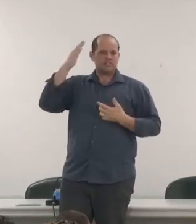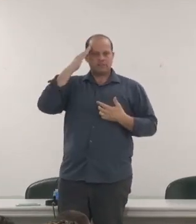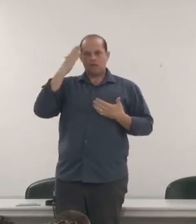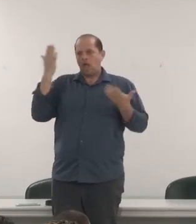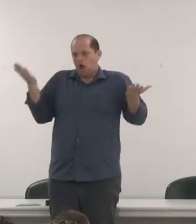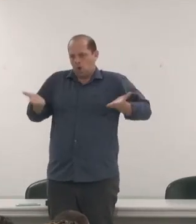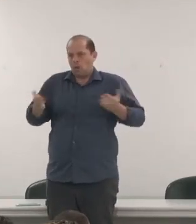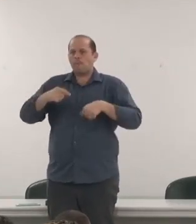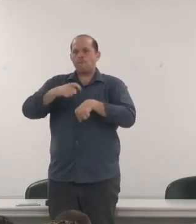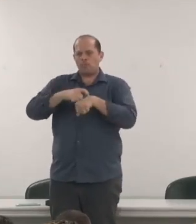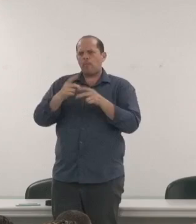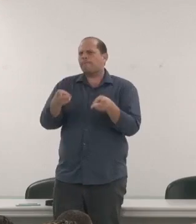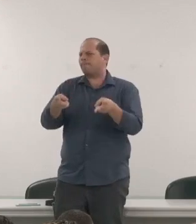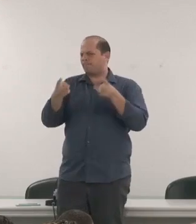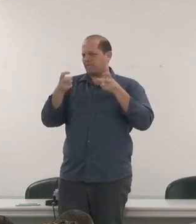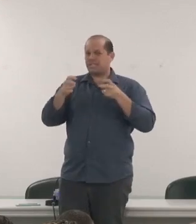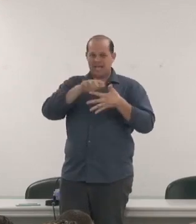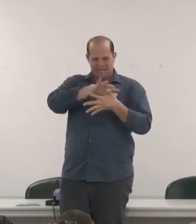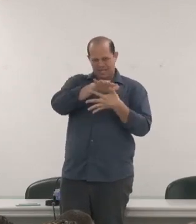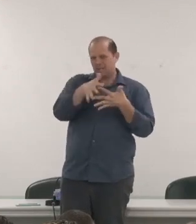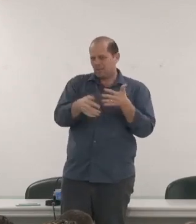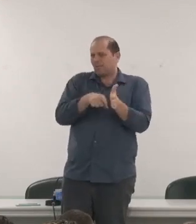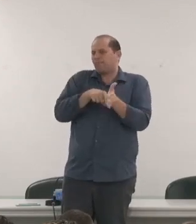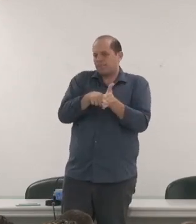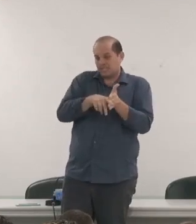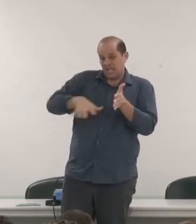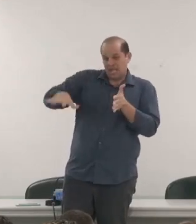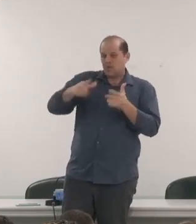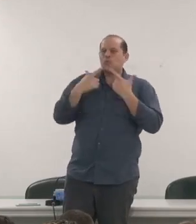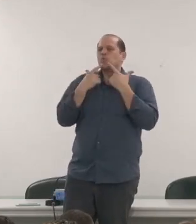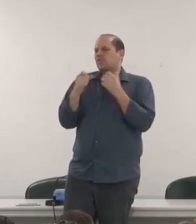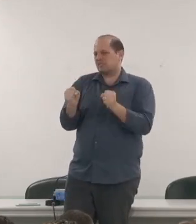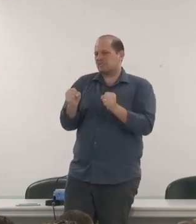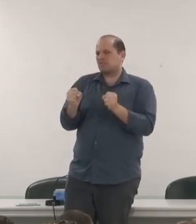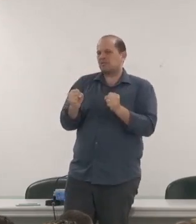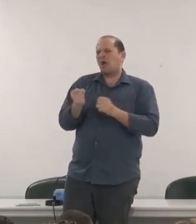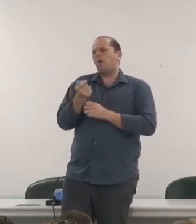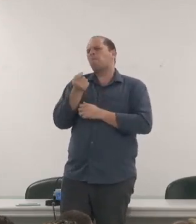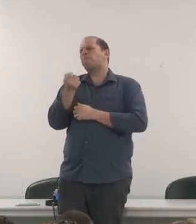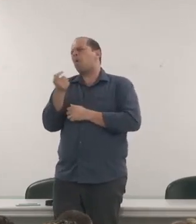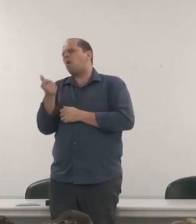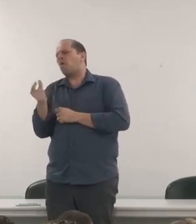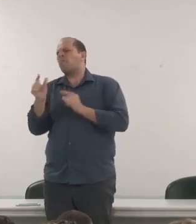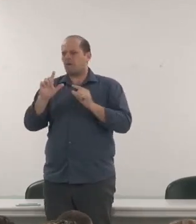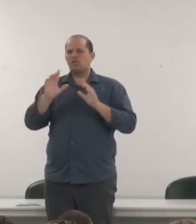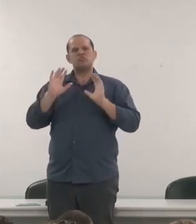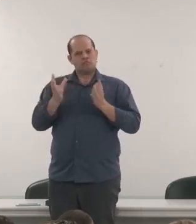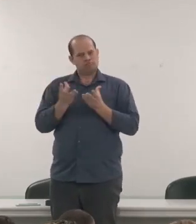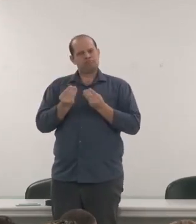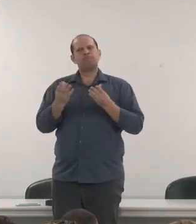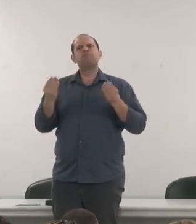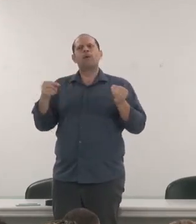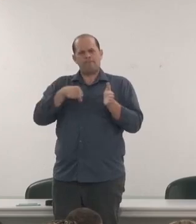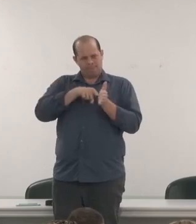Então, meus problemas de pesquisas eram entender como os empréstimos linguísticos na Libras se organizam